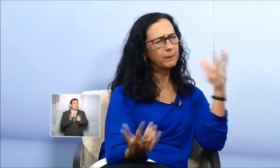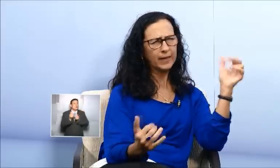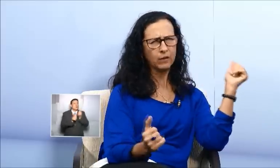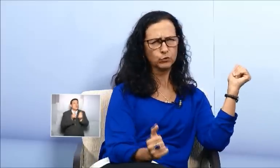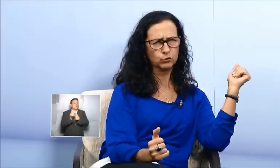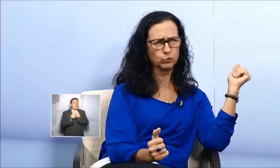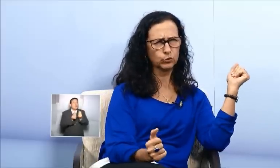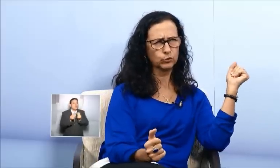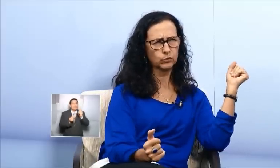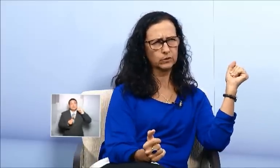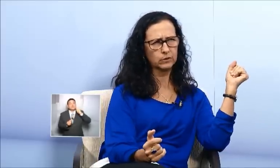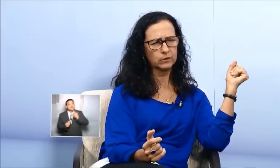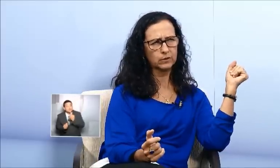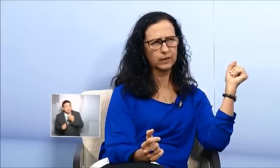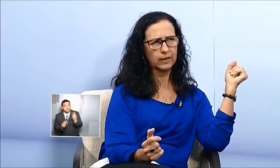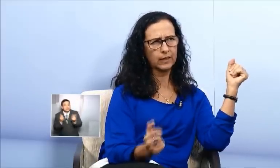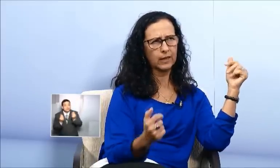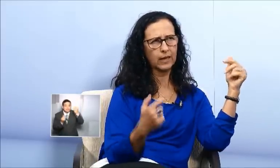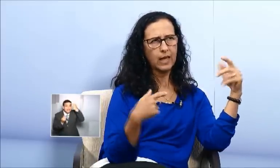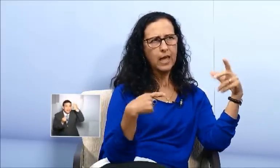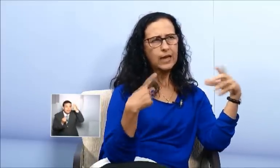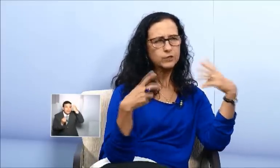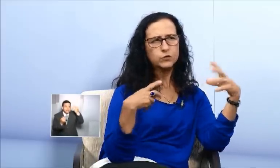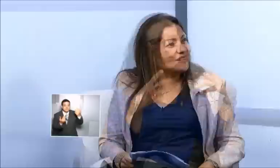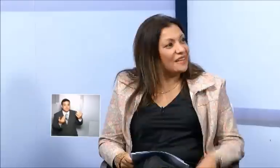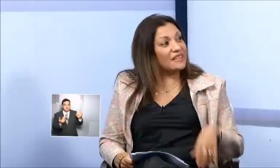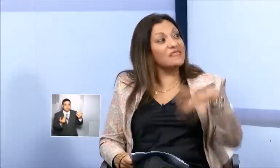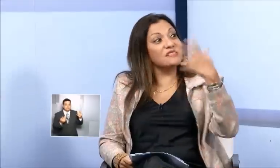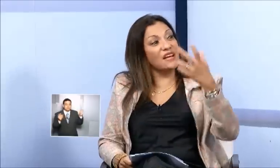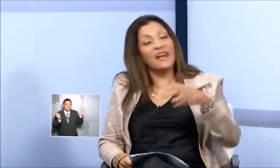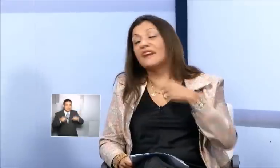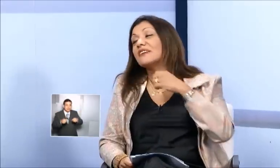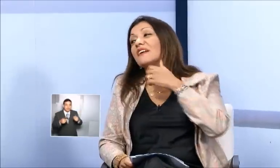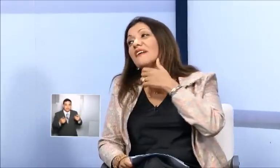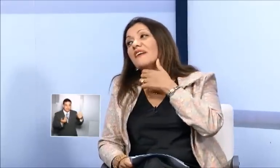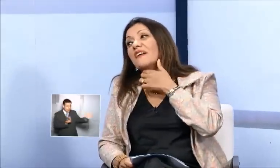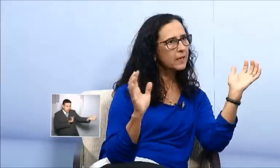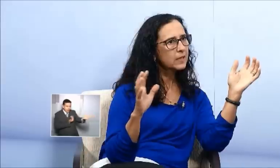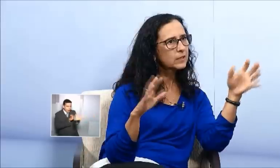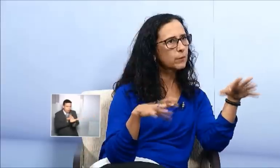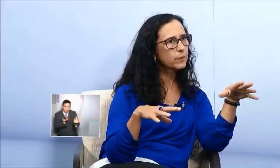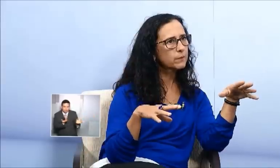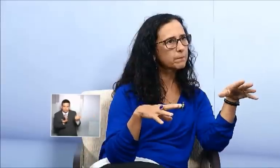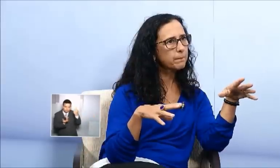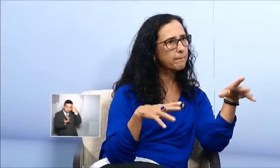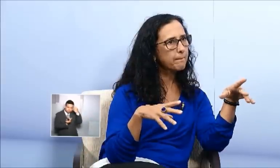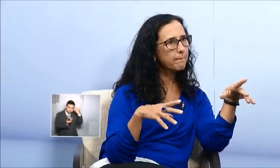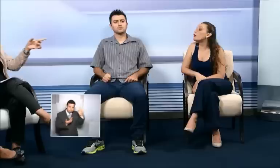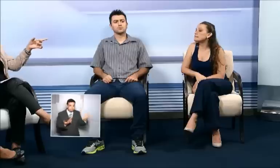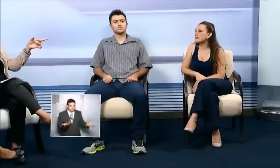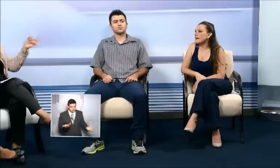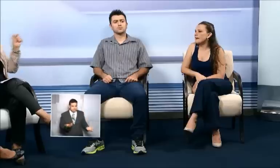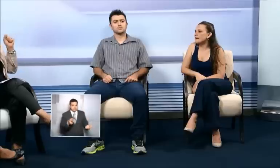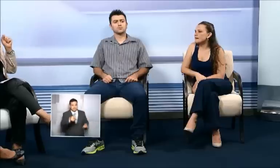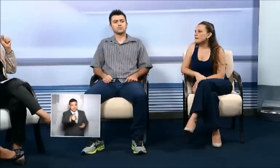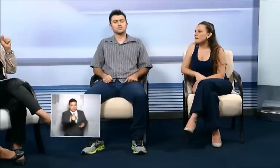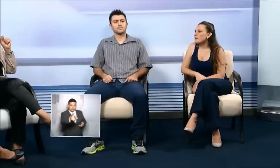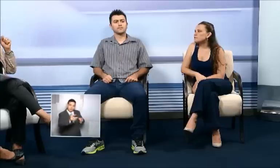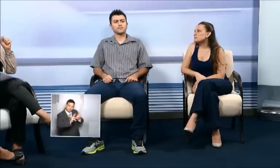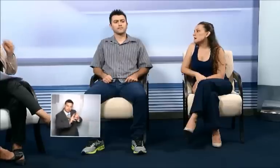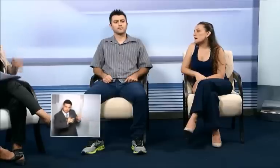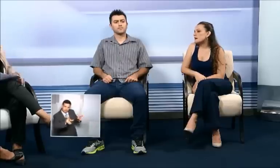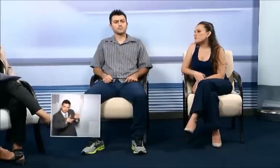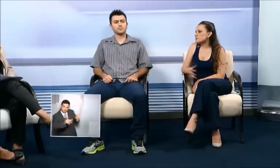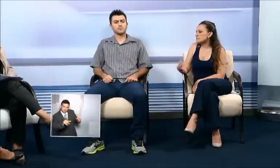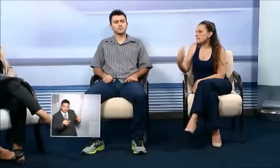fica para o surdo? Elas funcionam da mesma forma, né? Então, a via de entrada é outra, né? Mais, né? Eu